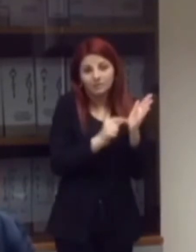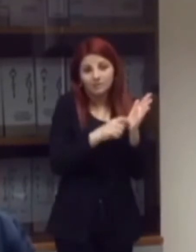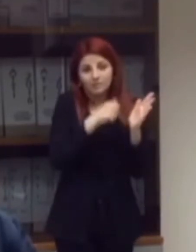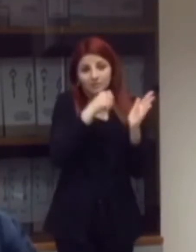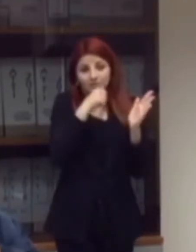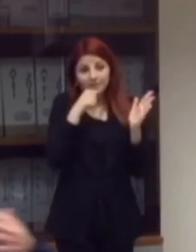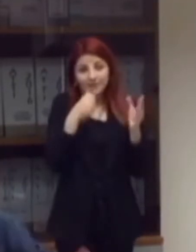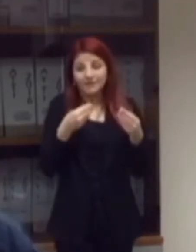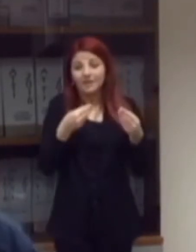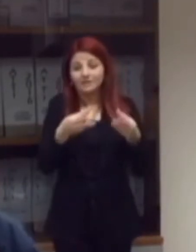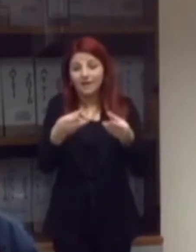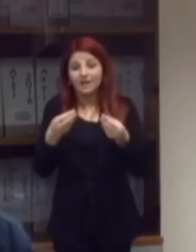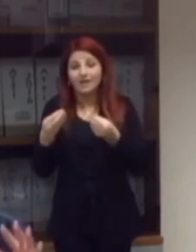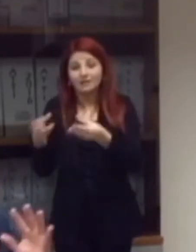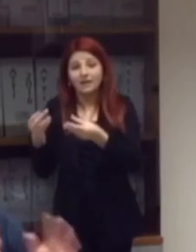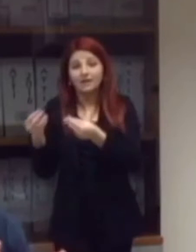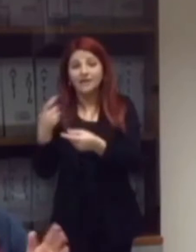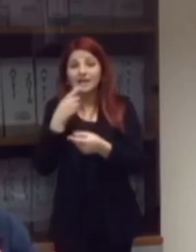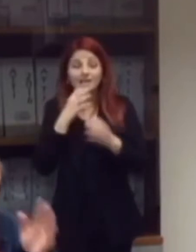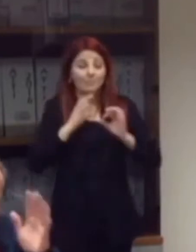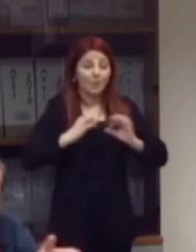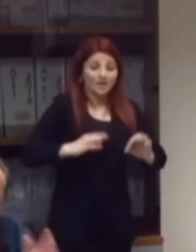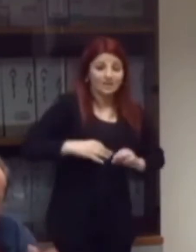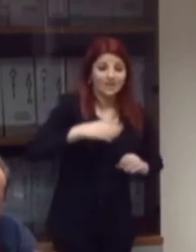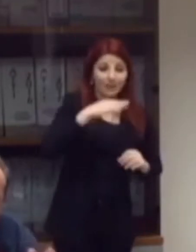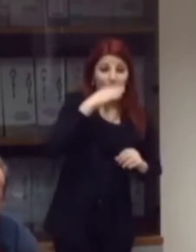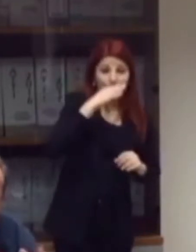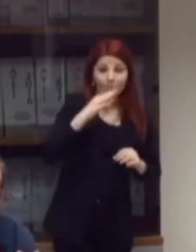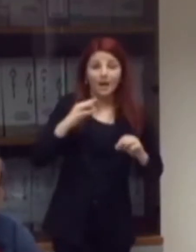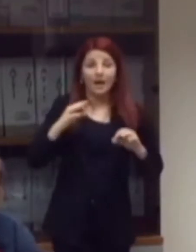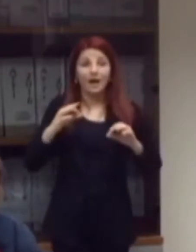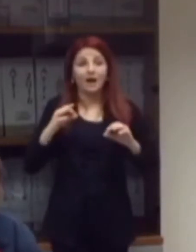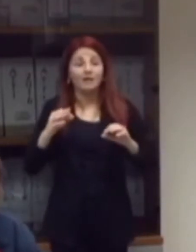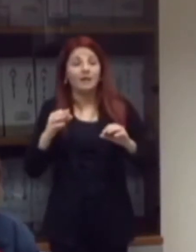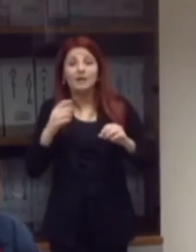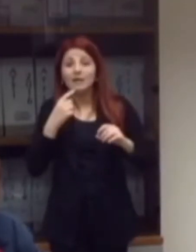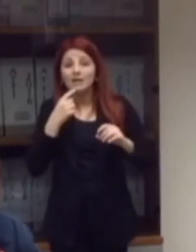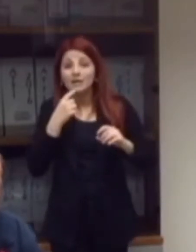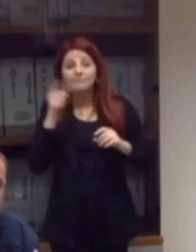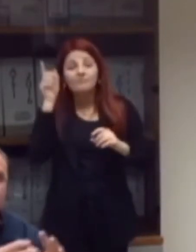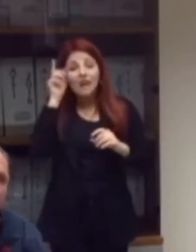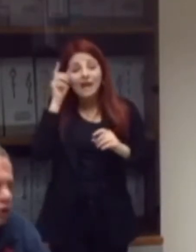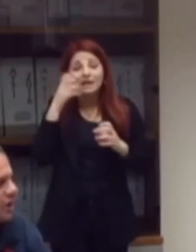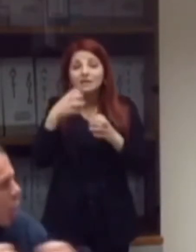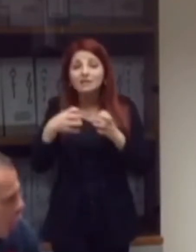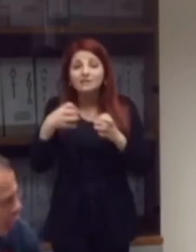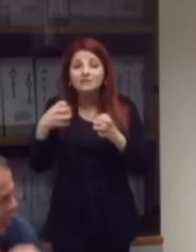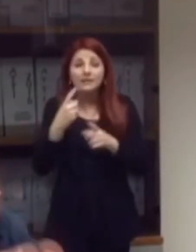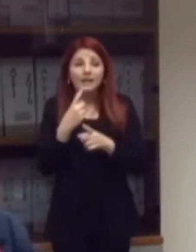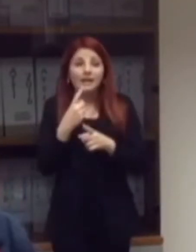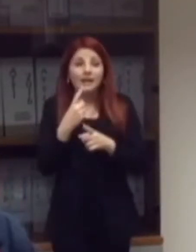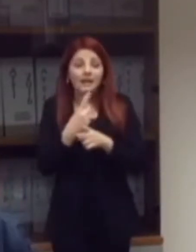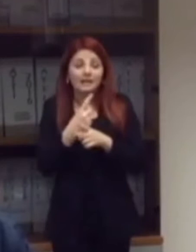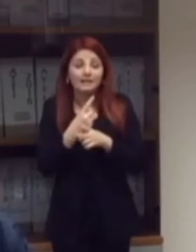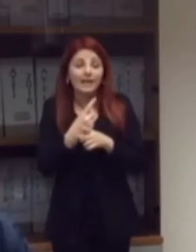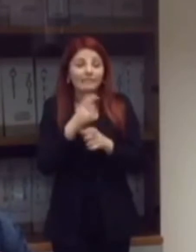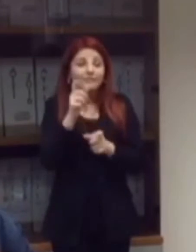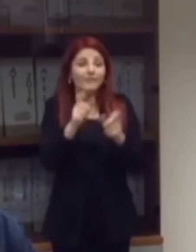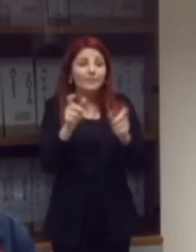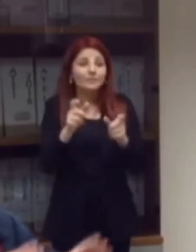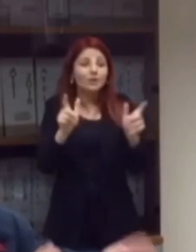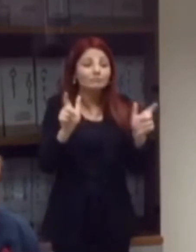polizia municipale, alle forze dell'ordine, di poter far rispettare sul territorio quello che diventa un ordine ora con